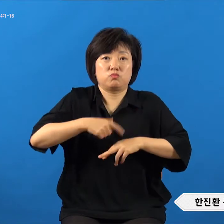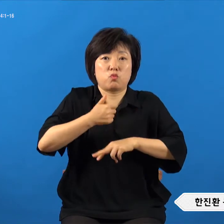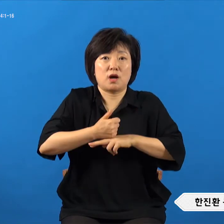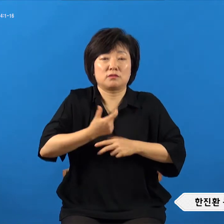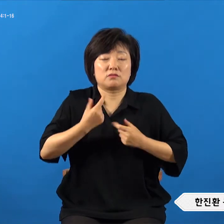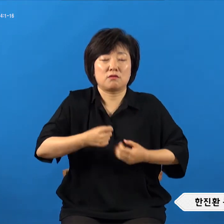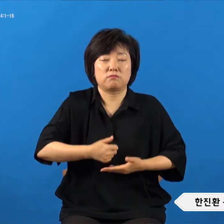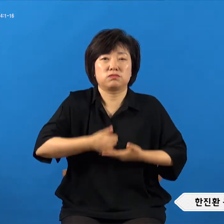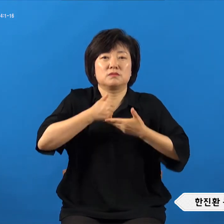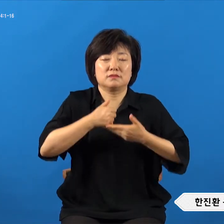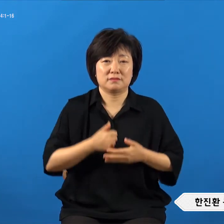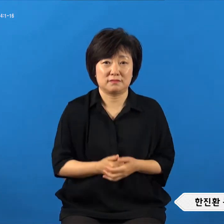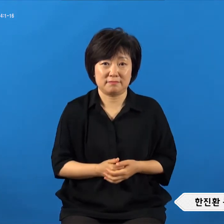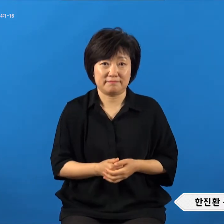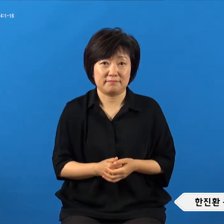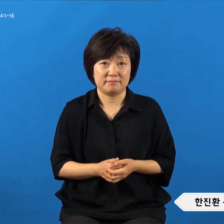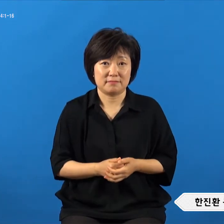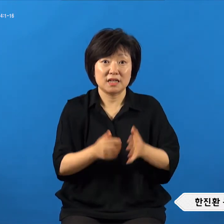왕처럼 높였습니다.